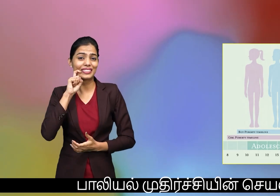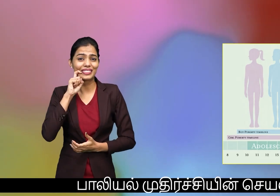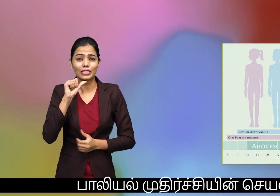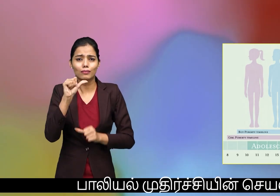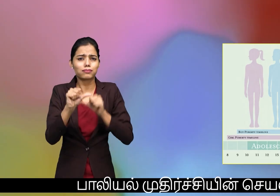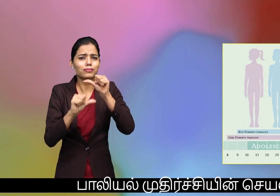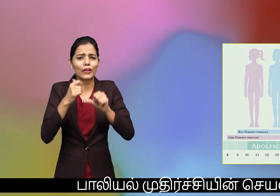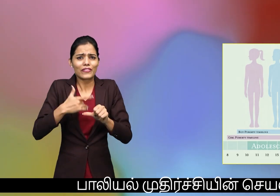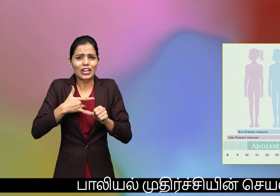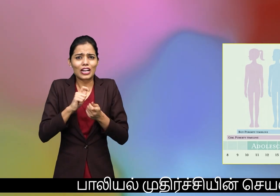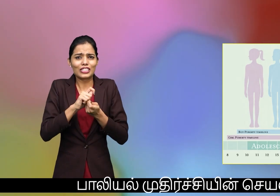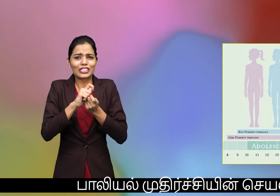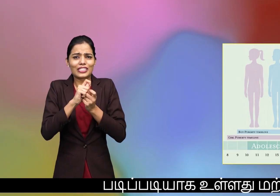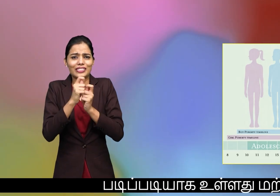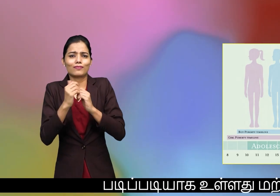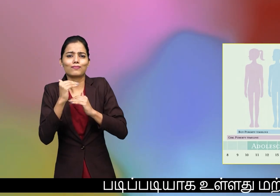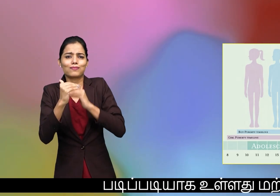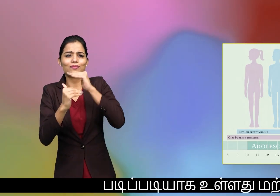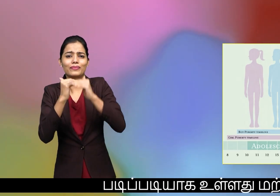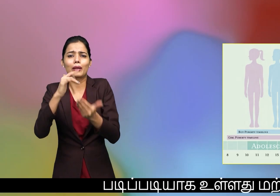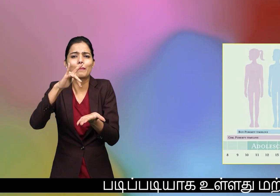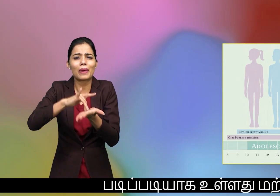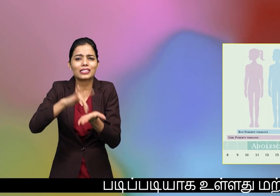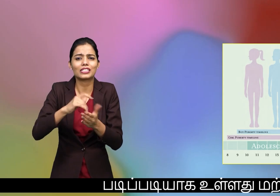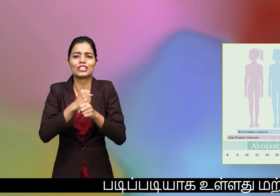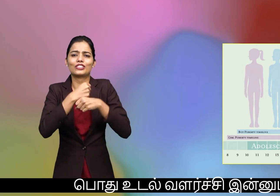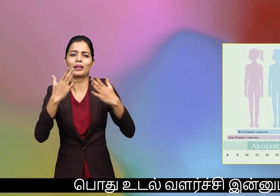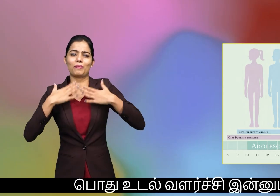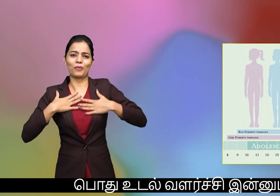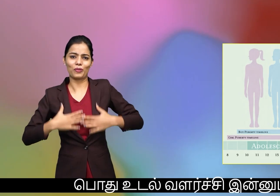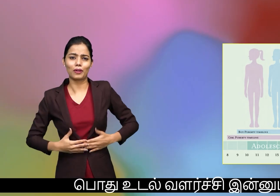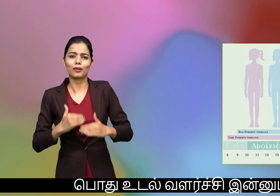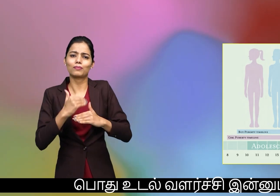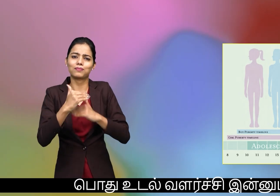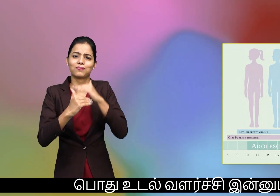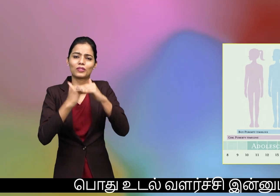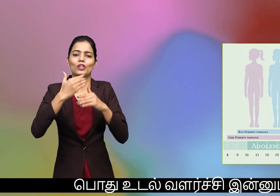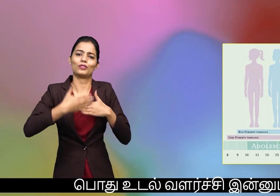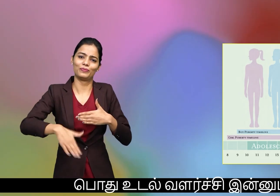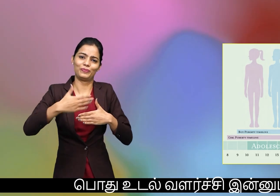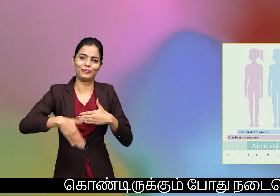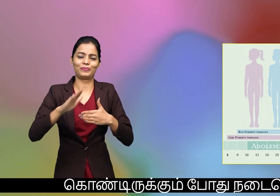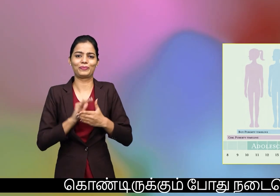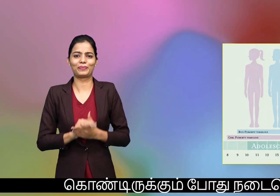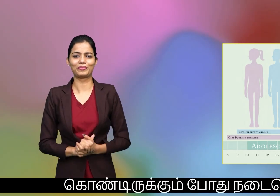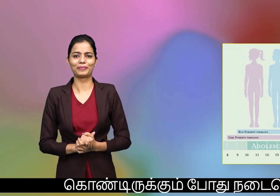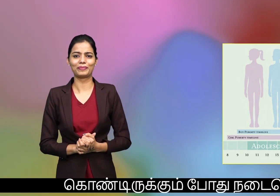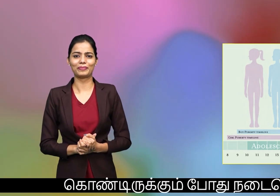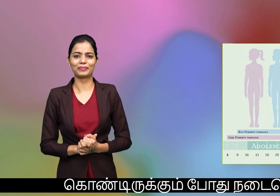பாலியல் முதிர்ச்சியின் செயல்முறை படிப்படியாக உள்ளது மற்றும் பொது உடல் வளர்ச்சி இன்னும் நடந்து கொண்டிருக்கும் போது